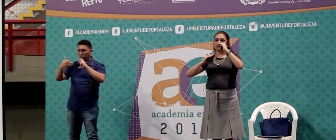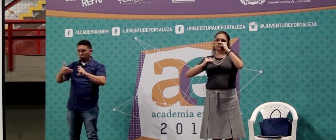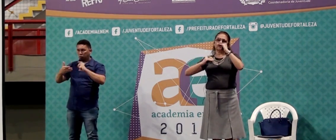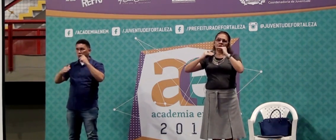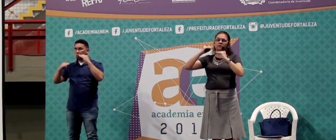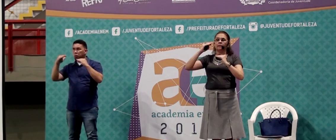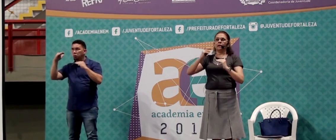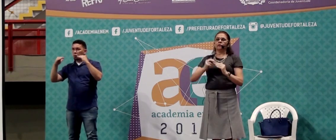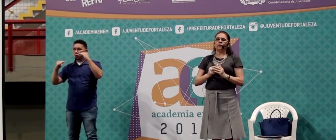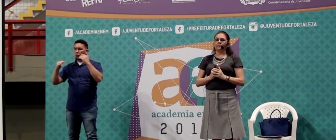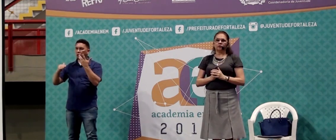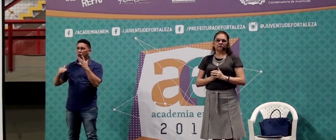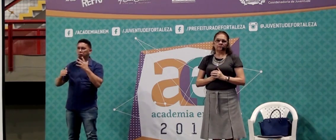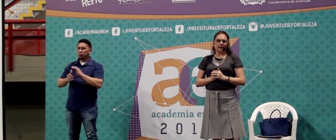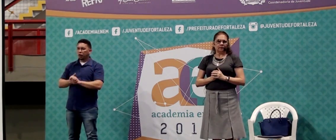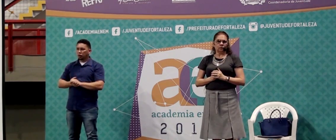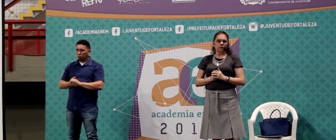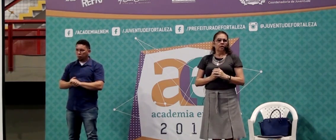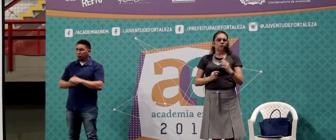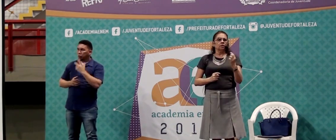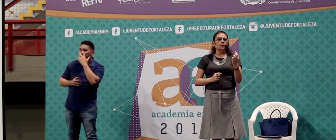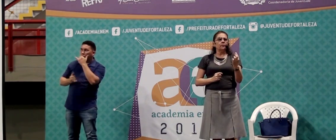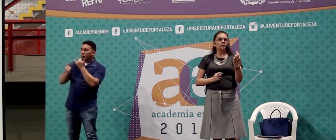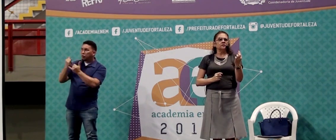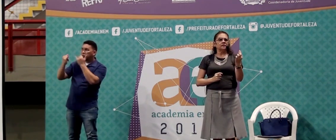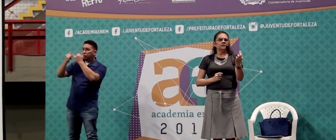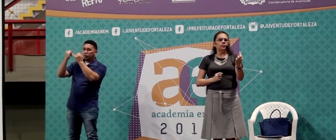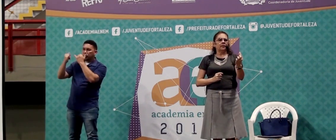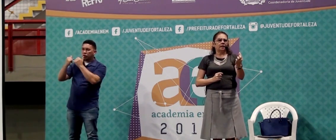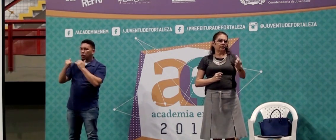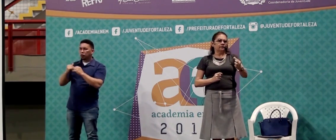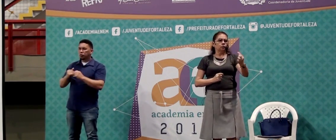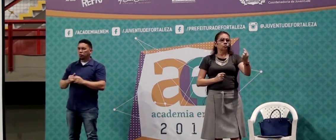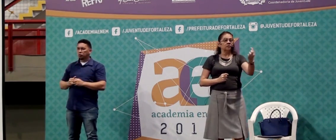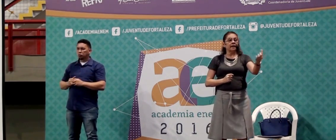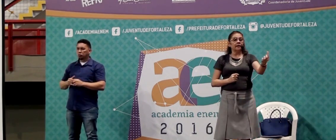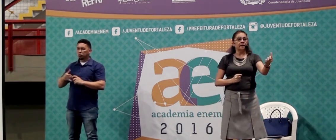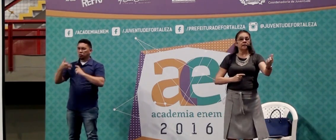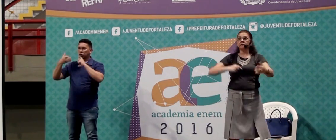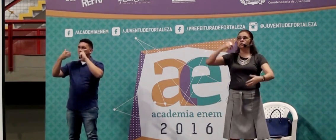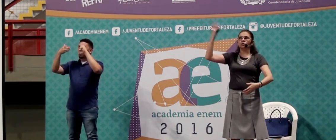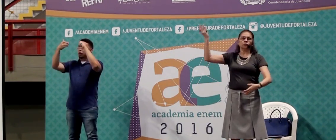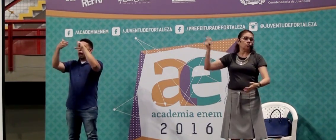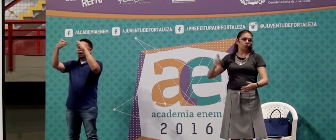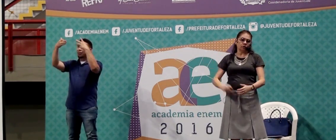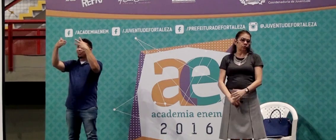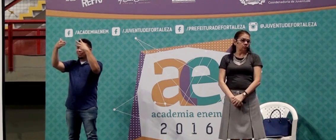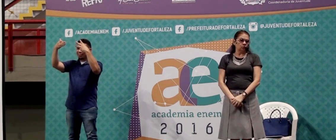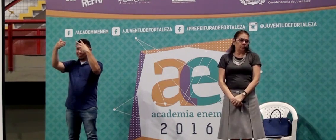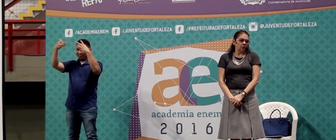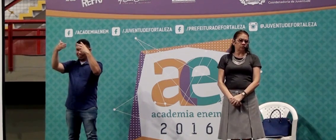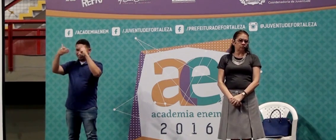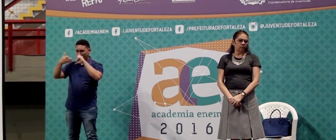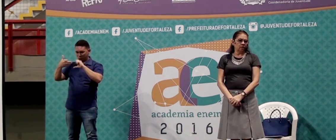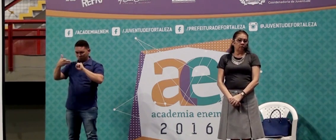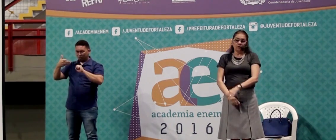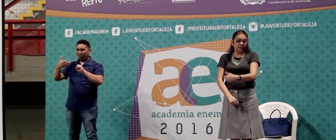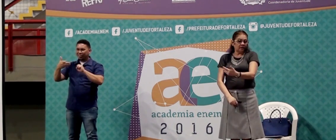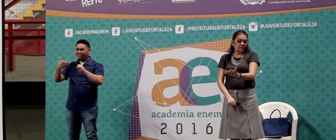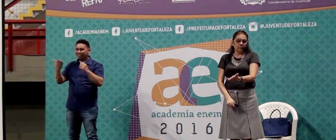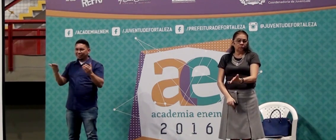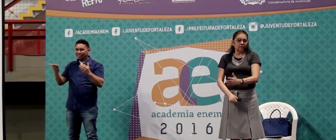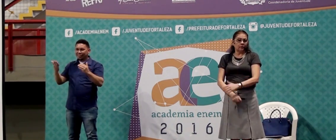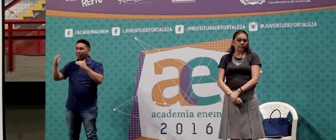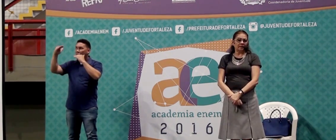ou menos de tamanho aproximado. Eu não posso fazer um parágrafo com 3 linhas e o outro com 8. Não posso. Eu